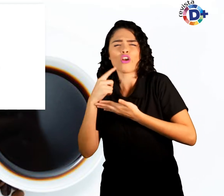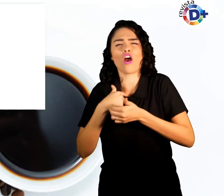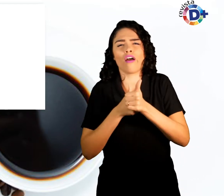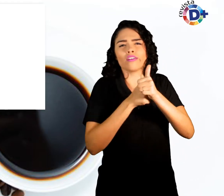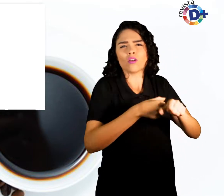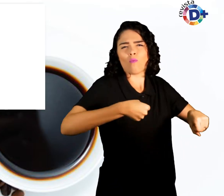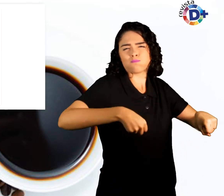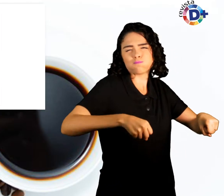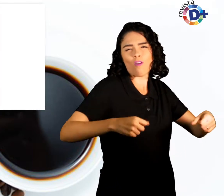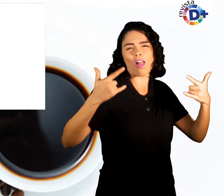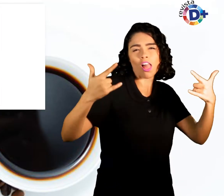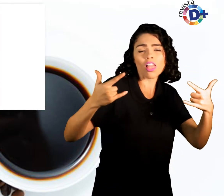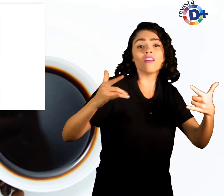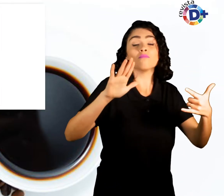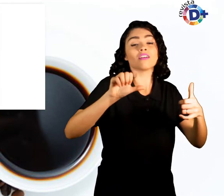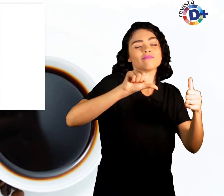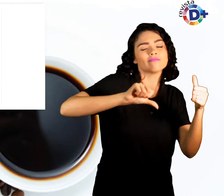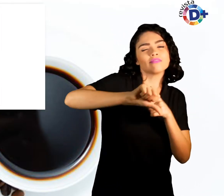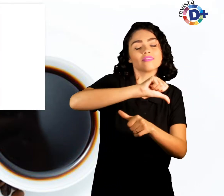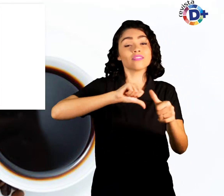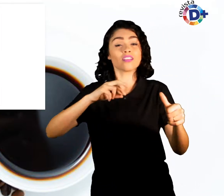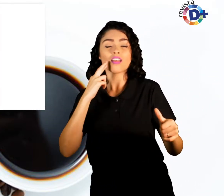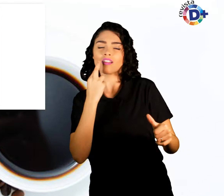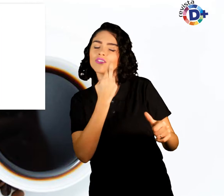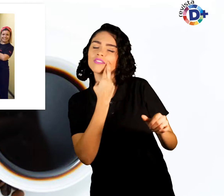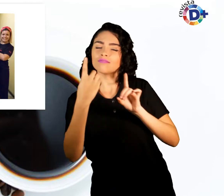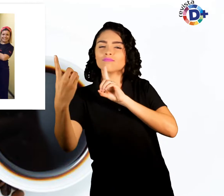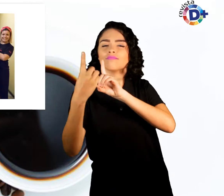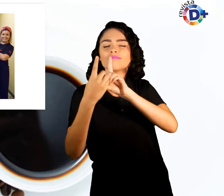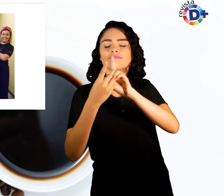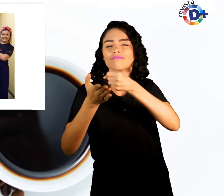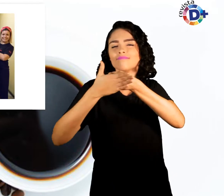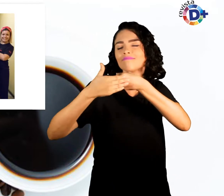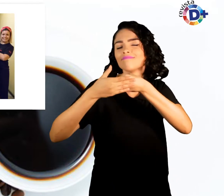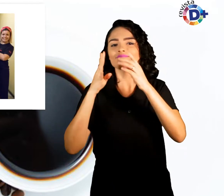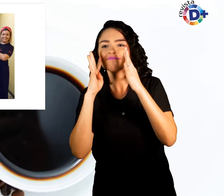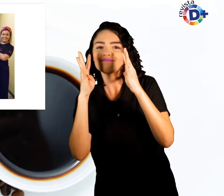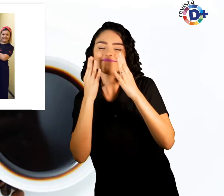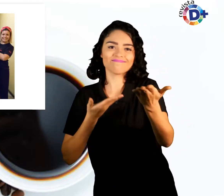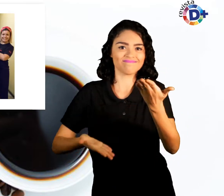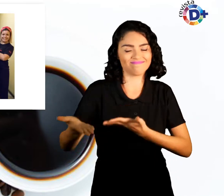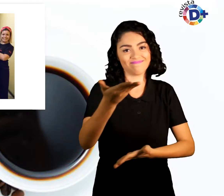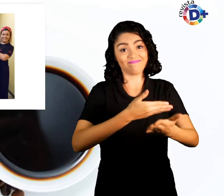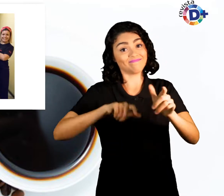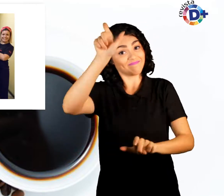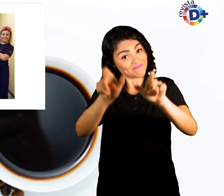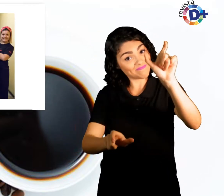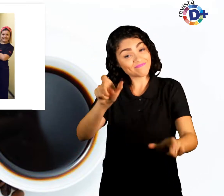omertá promete um atendimento personalizado e carinhoso o espaço que a